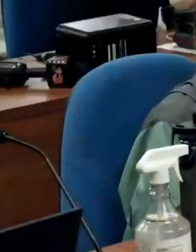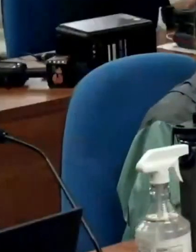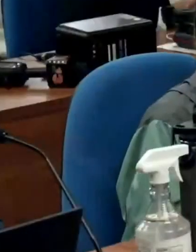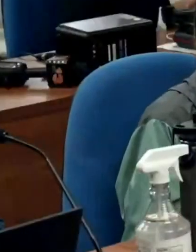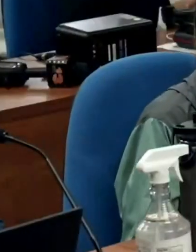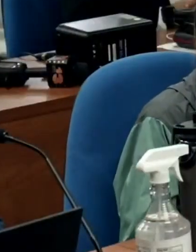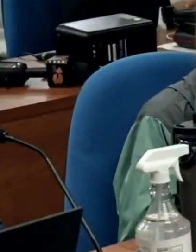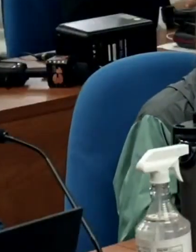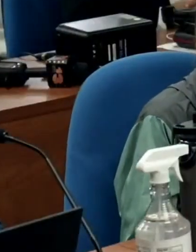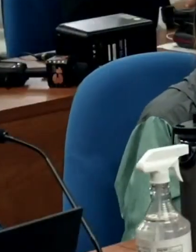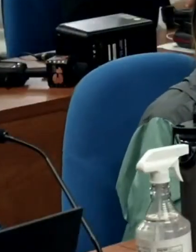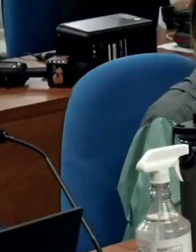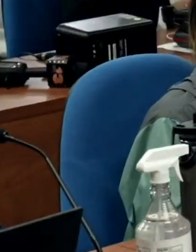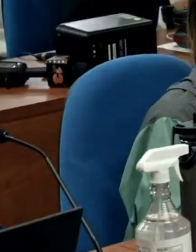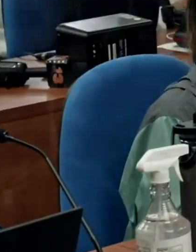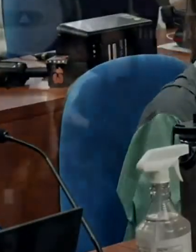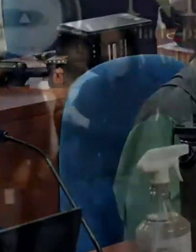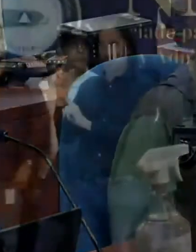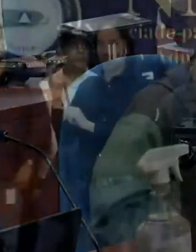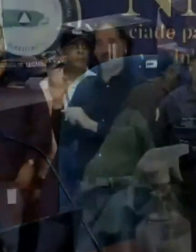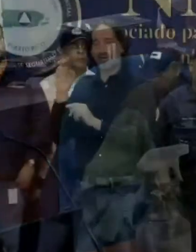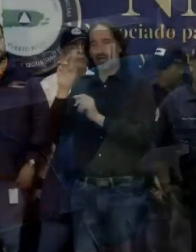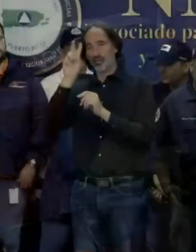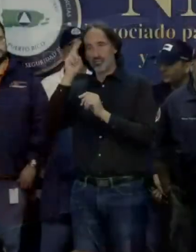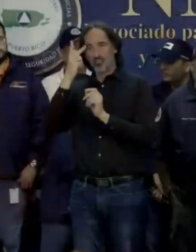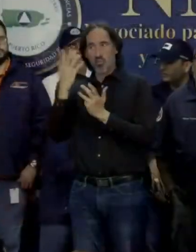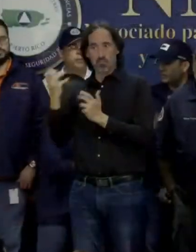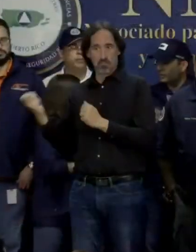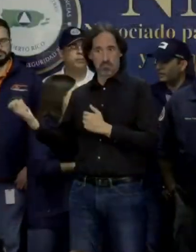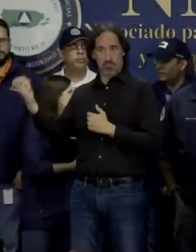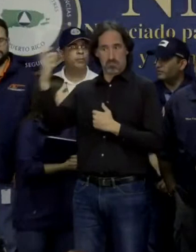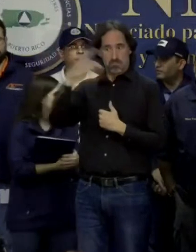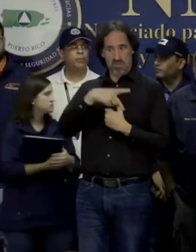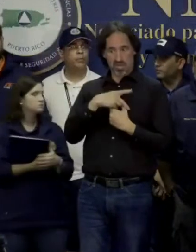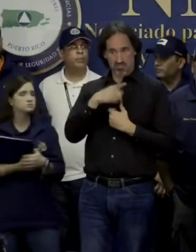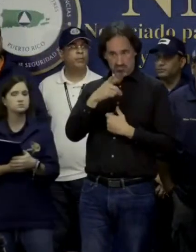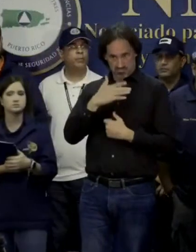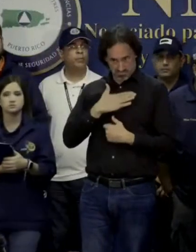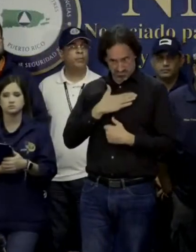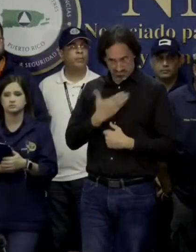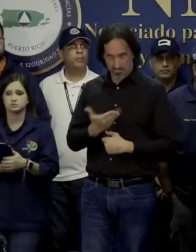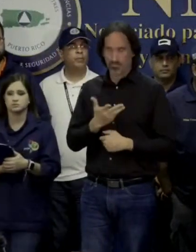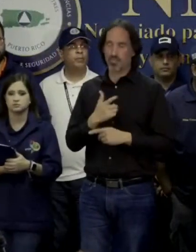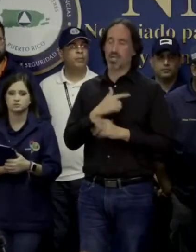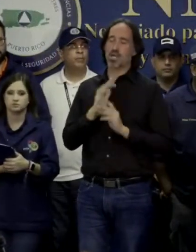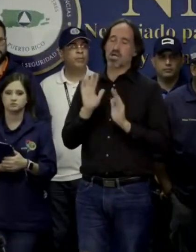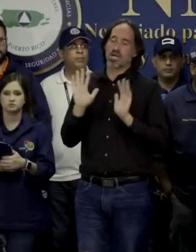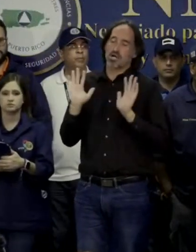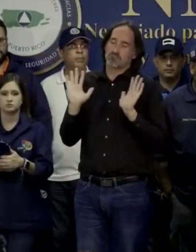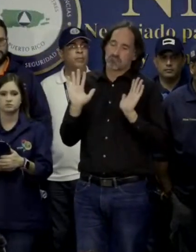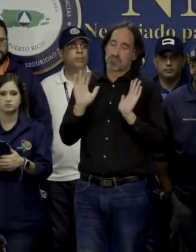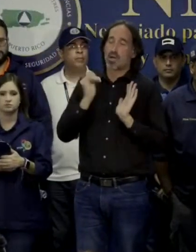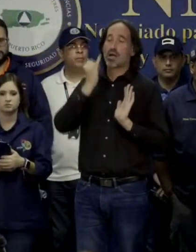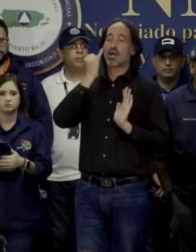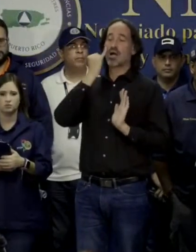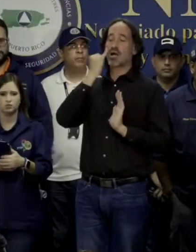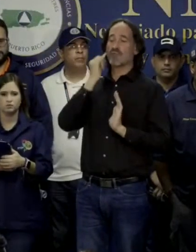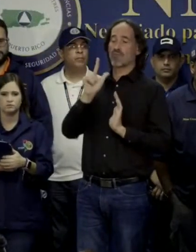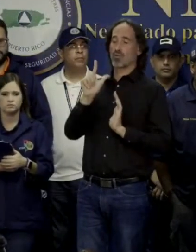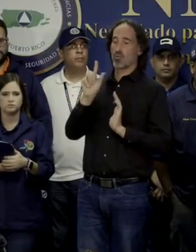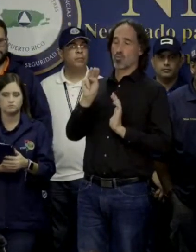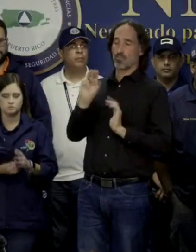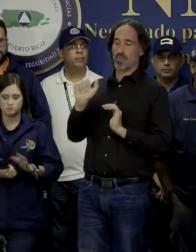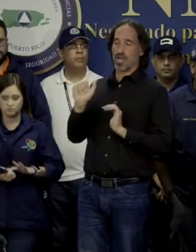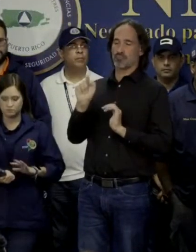autoridad? Eso solamente se pudiera llevar a cabo si Luma no certifica que tiene el